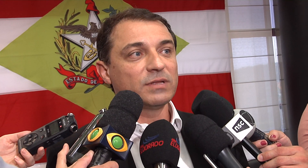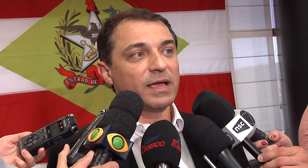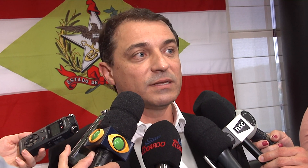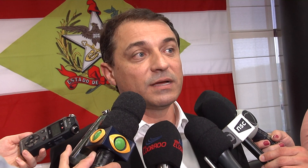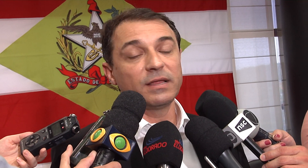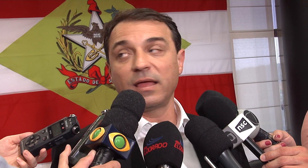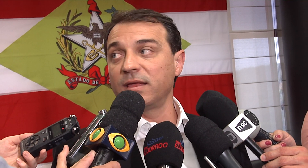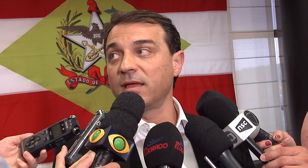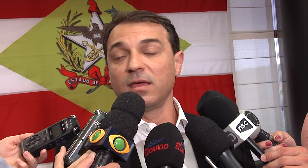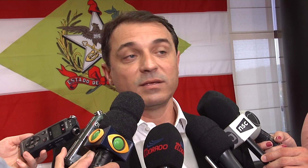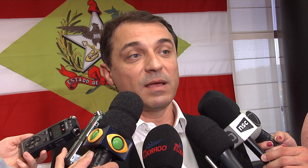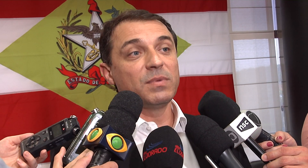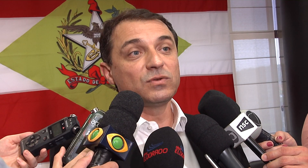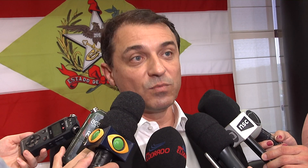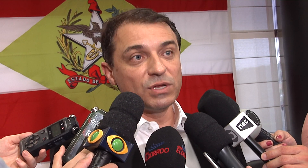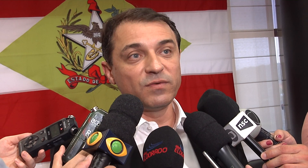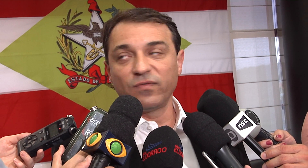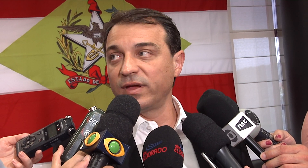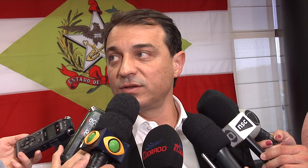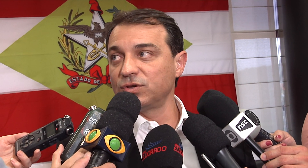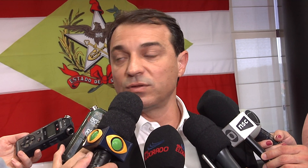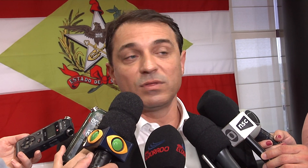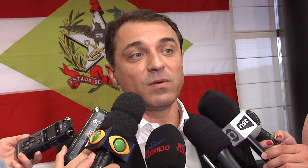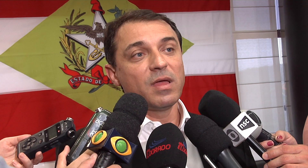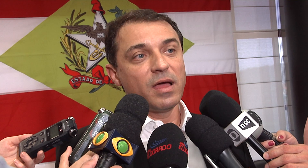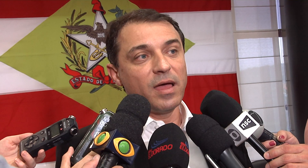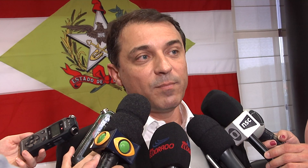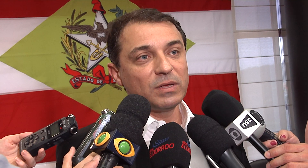os passos daquela secretaria, saber se o objetivo foi